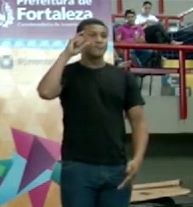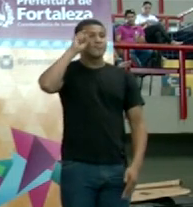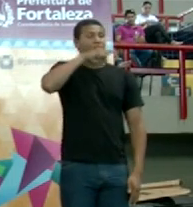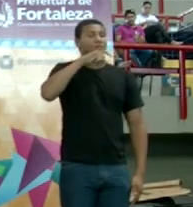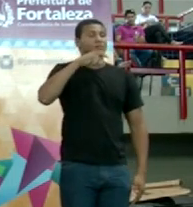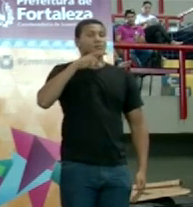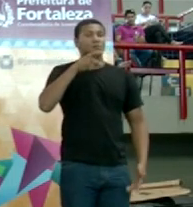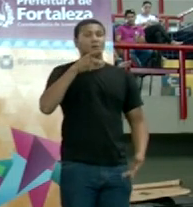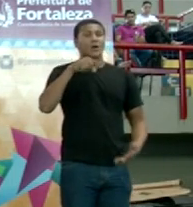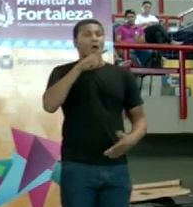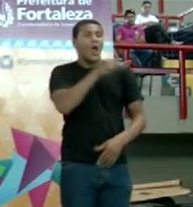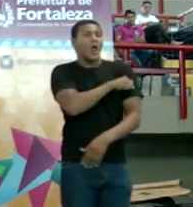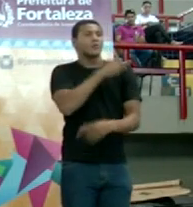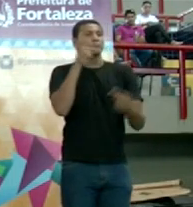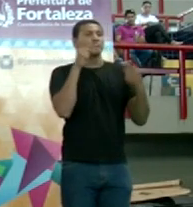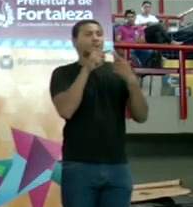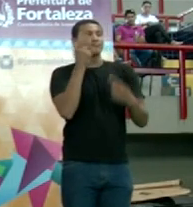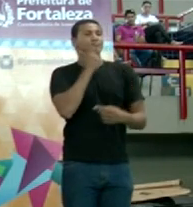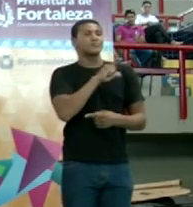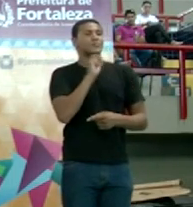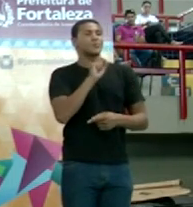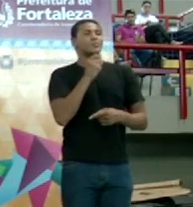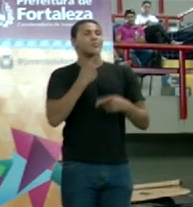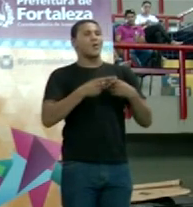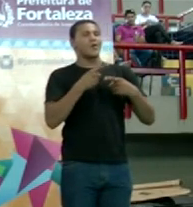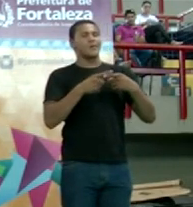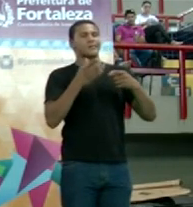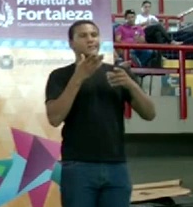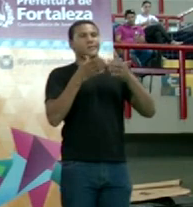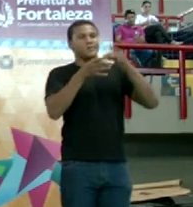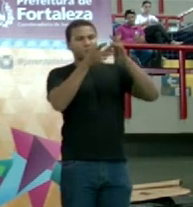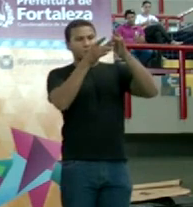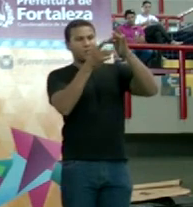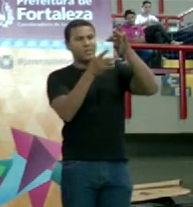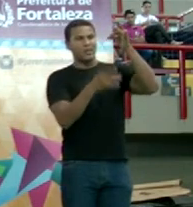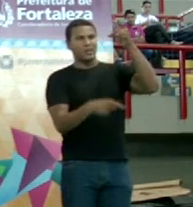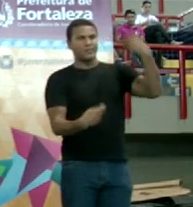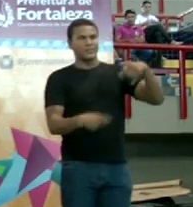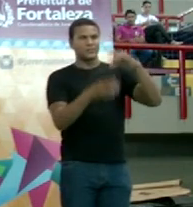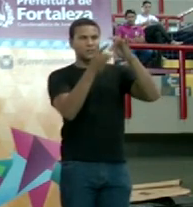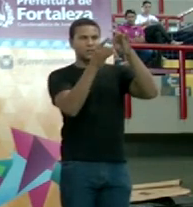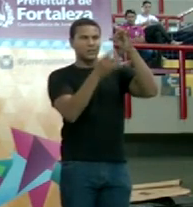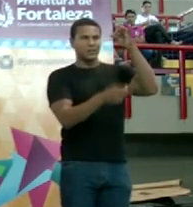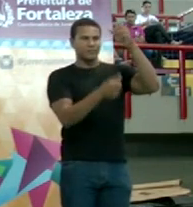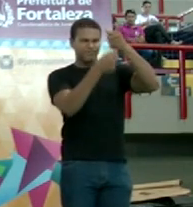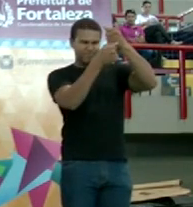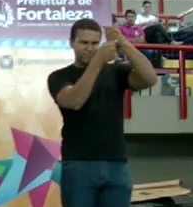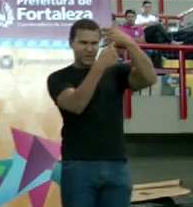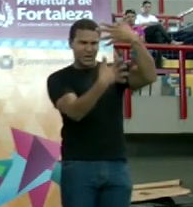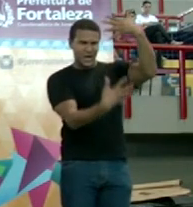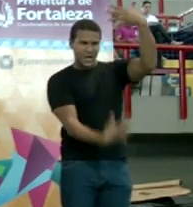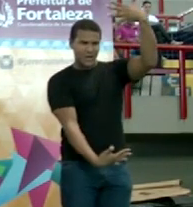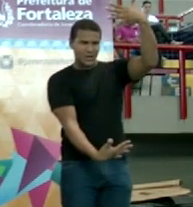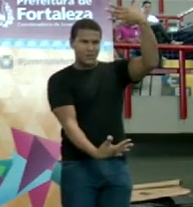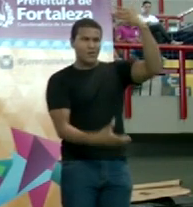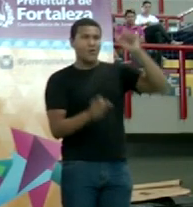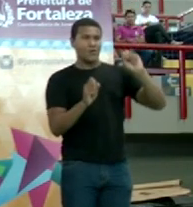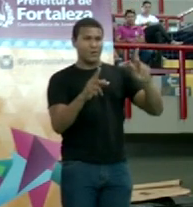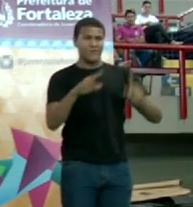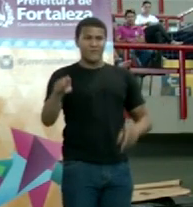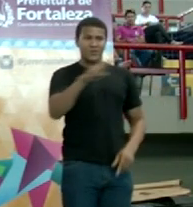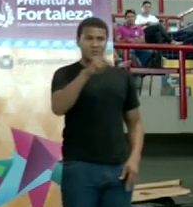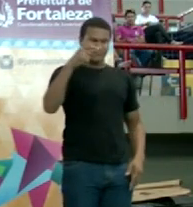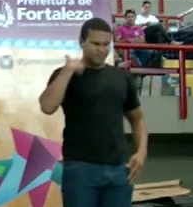fechar? Por causa do detalhamento. Ele pede que você apresente uma solução para o